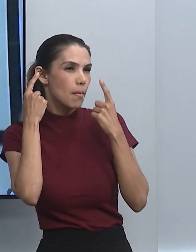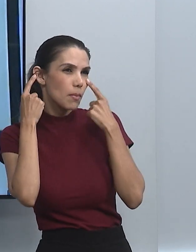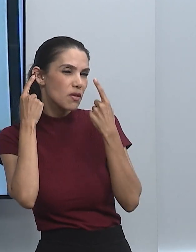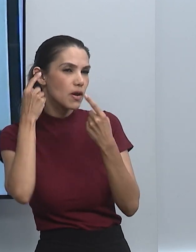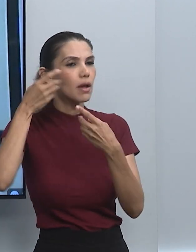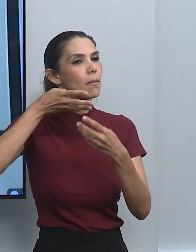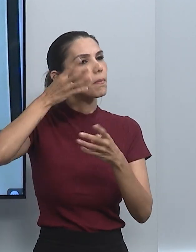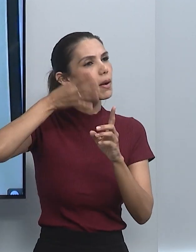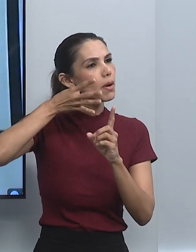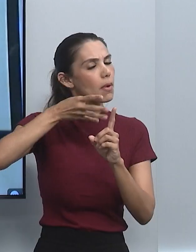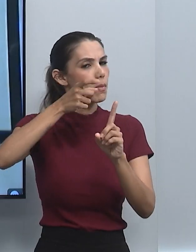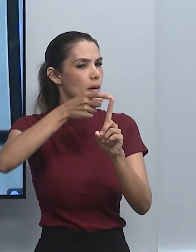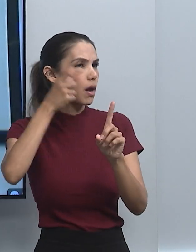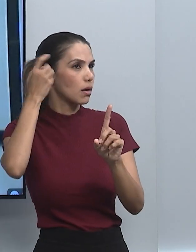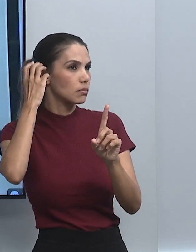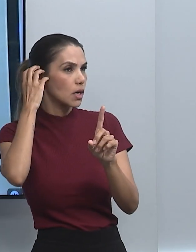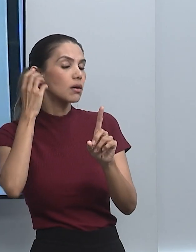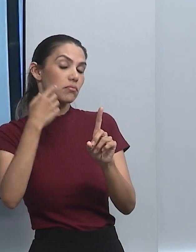sua audição.